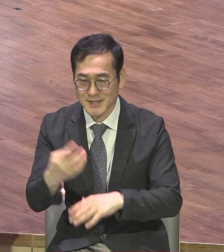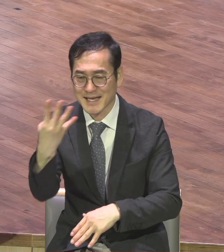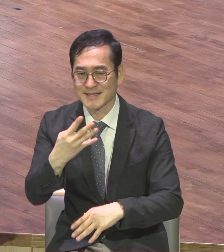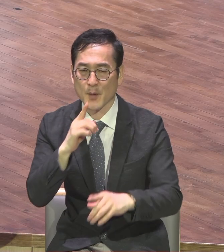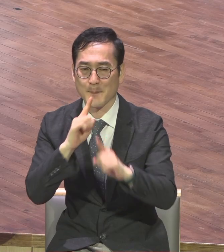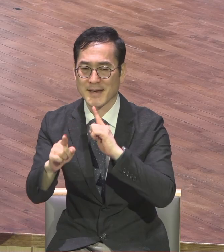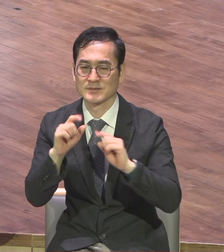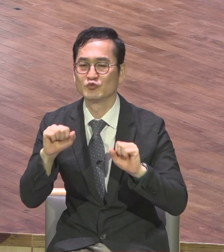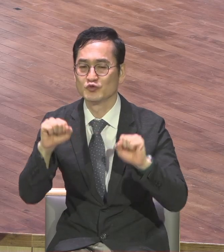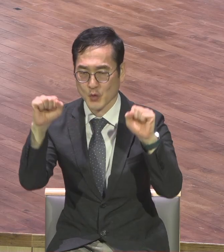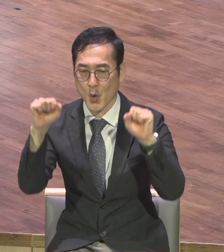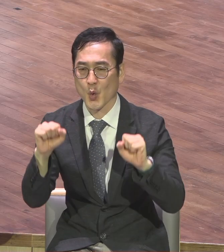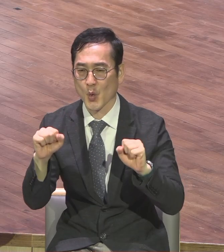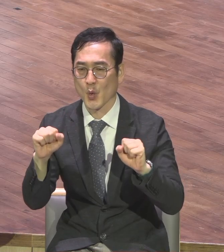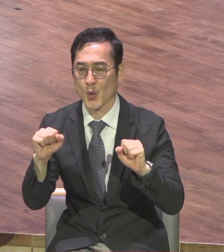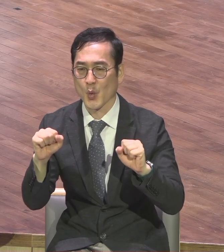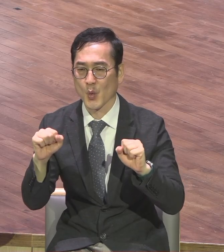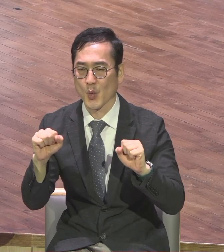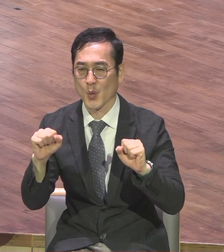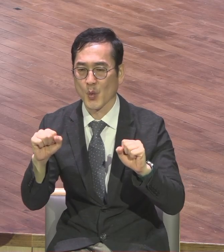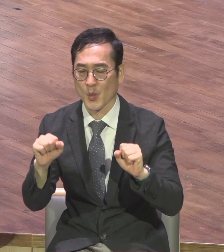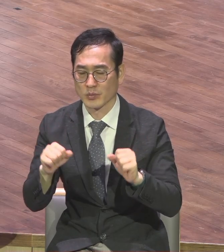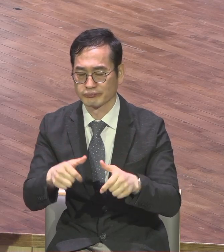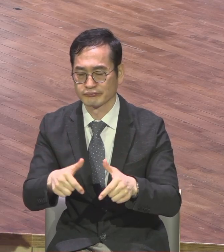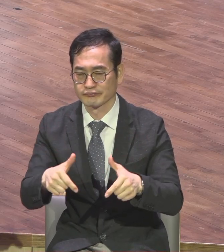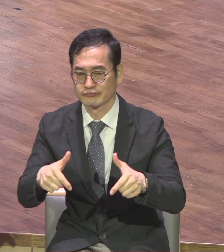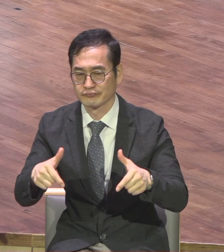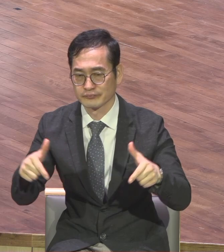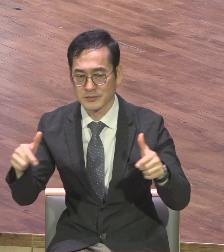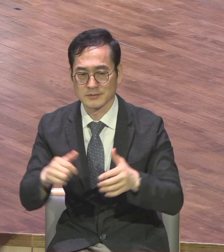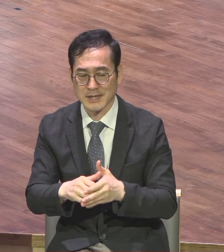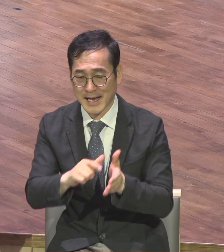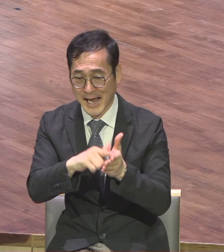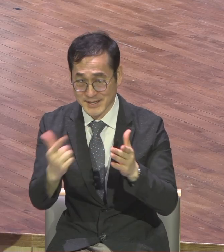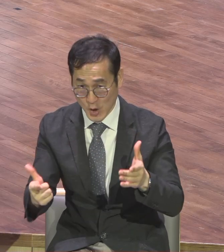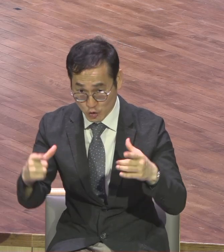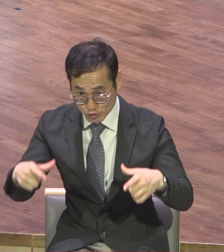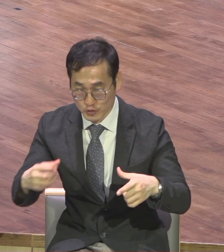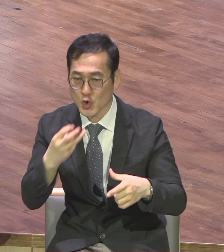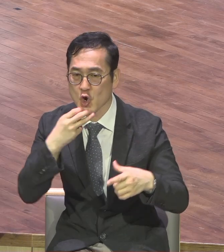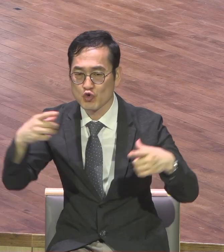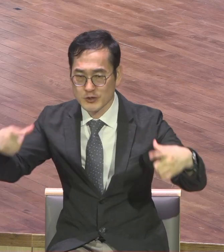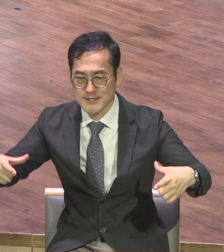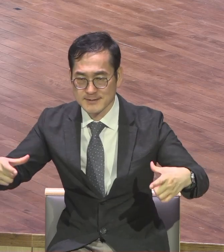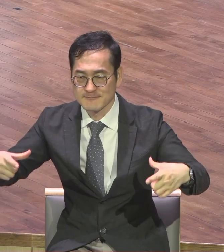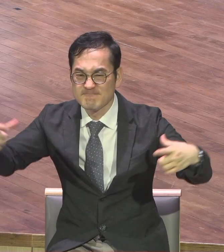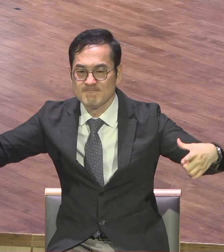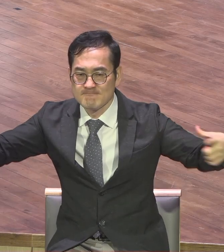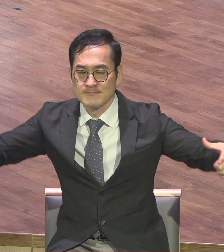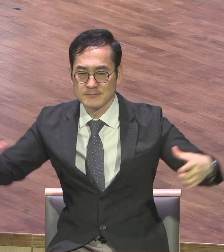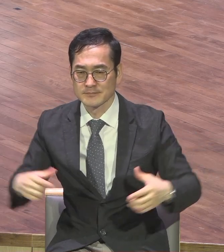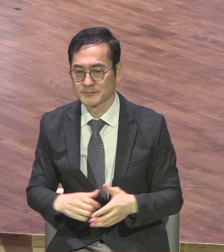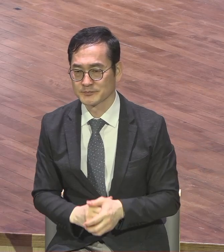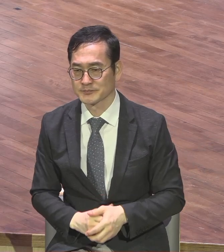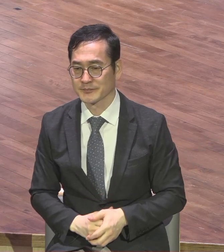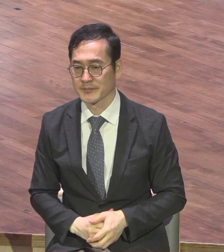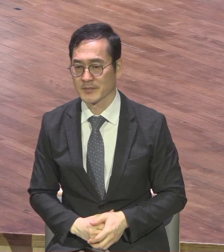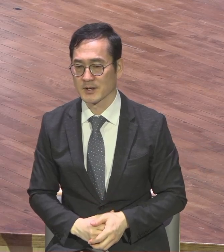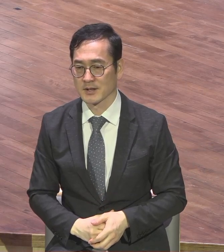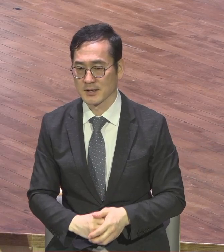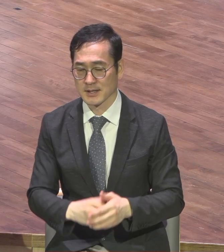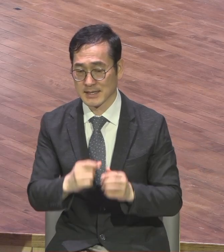마곡 강서구 서울 수도권 이 사천 말씀도 일어나야 되기 때문에 그렇게 세밀하게 진행될 것입니다.